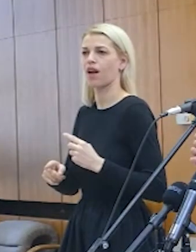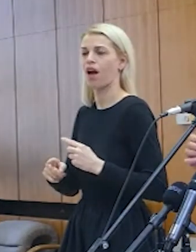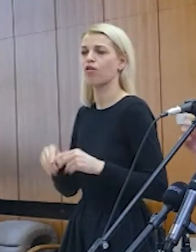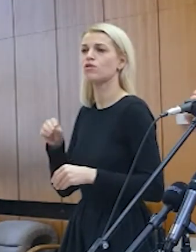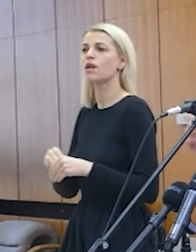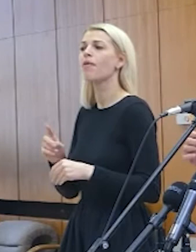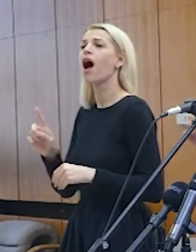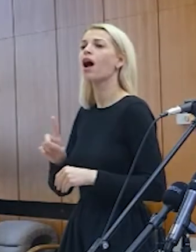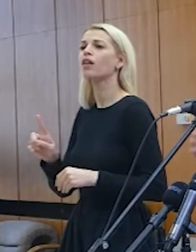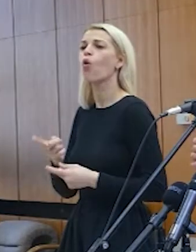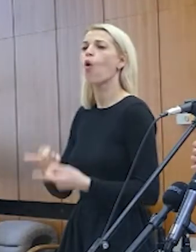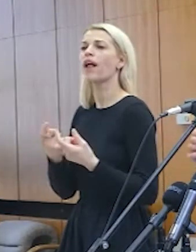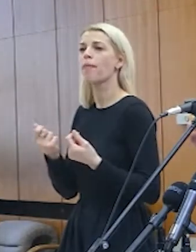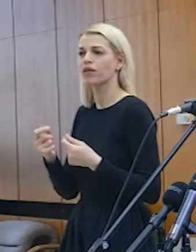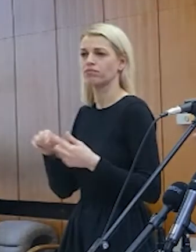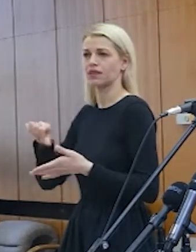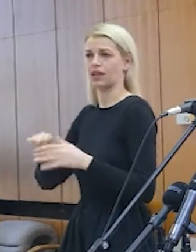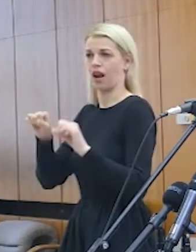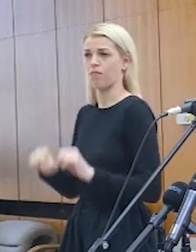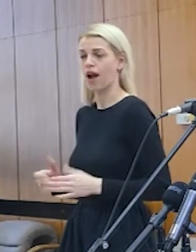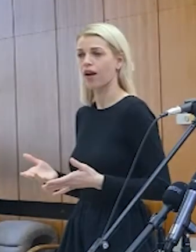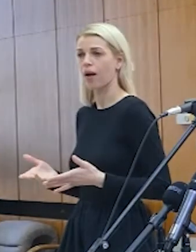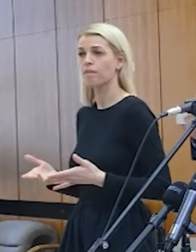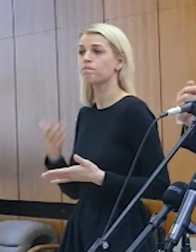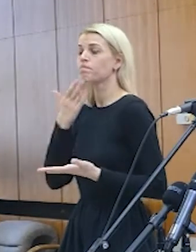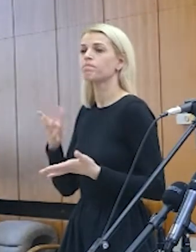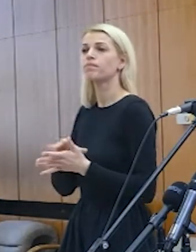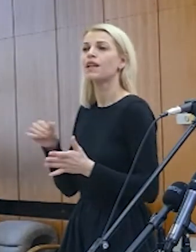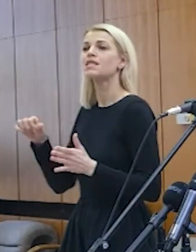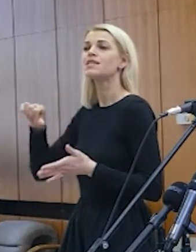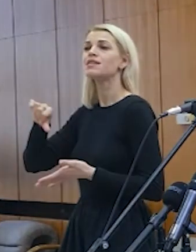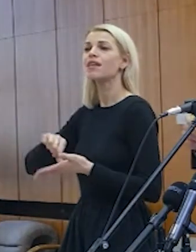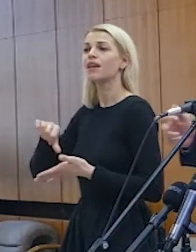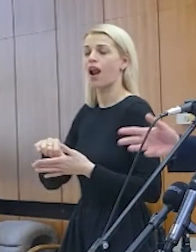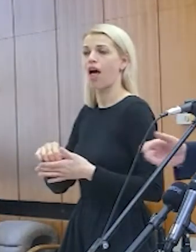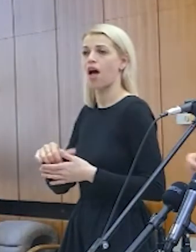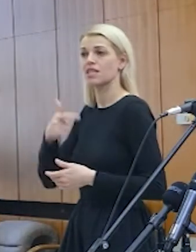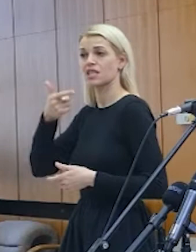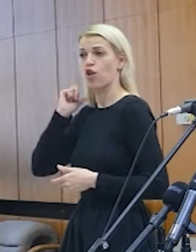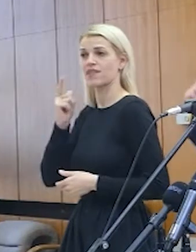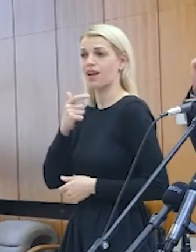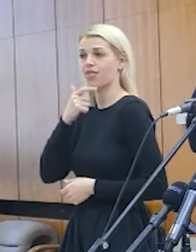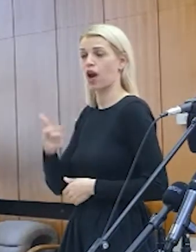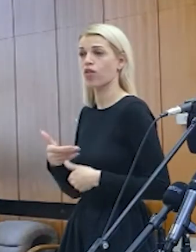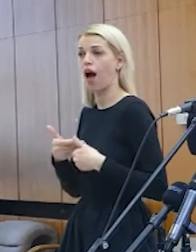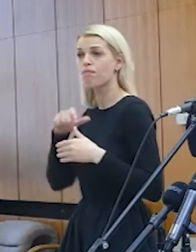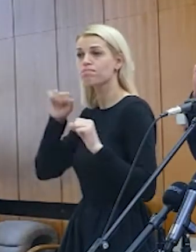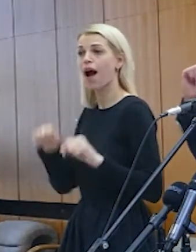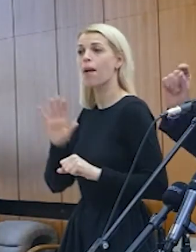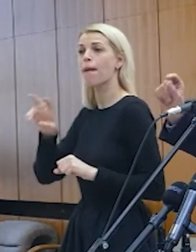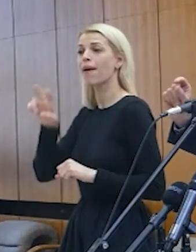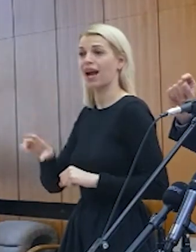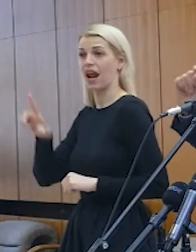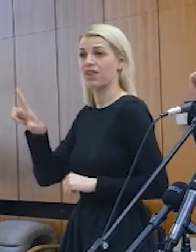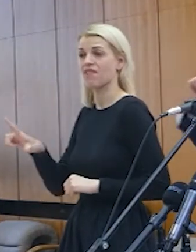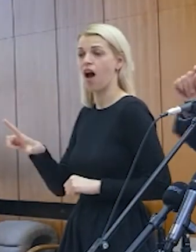emituje peniaze? Je to centrálna banka. Centrálna, napríklad Slovenská, Národná banka Slovenska, má hneď v paragrafe 2